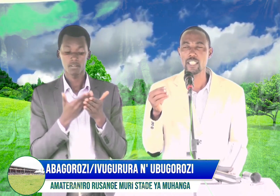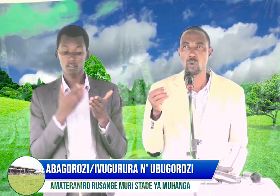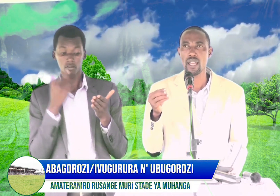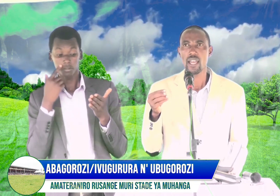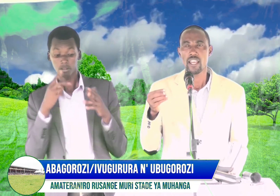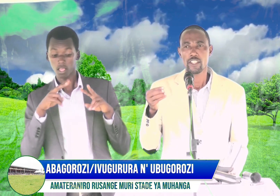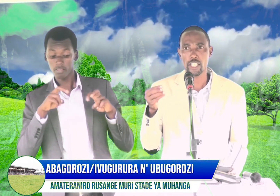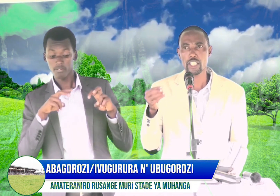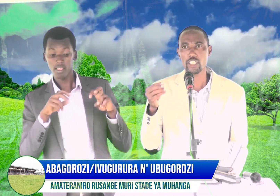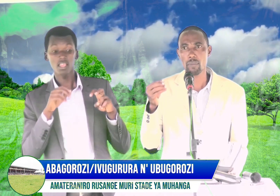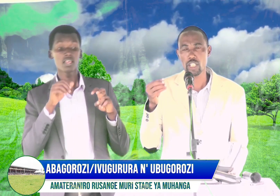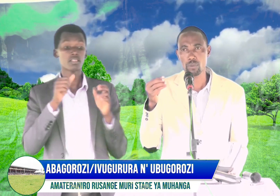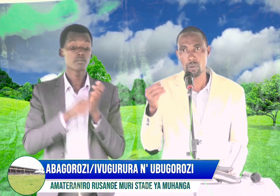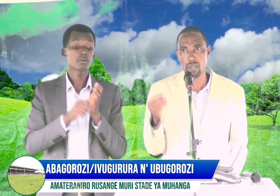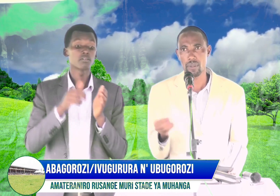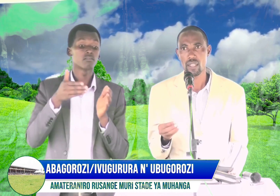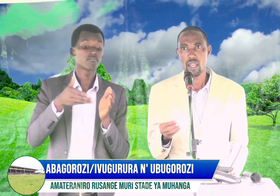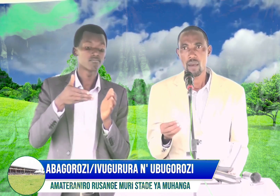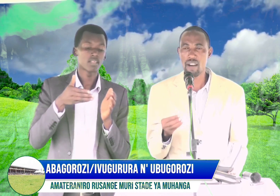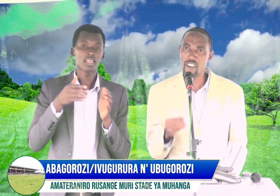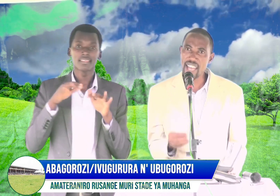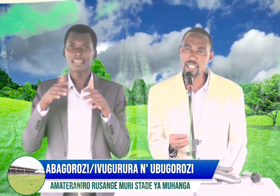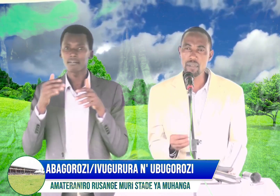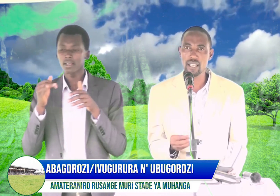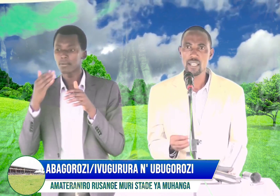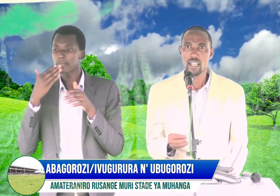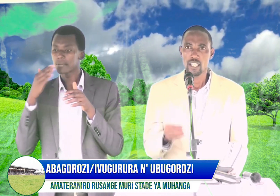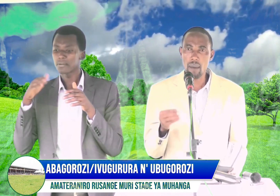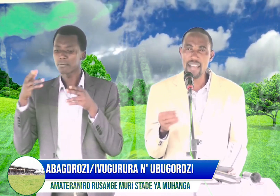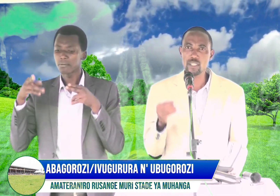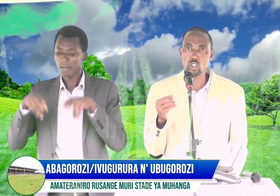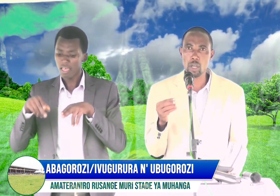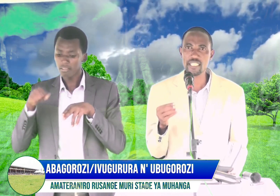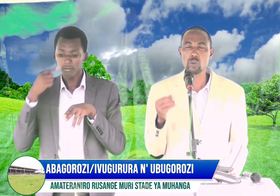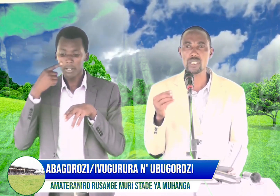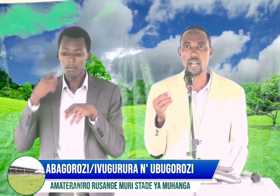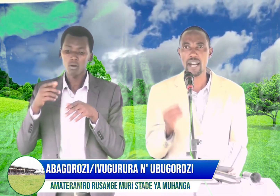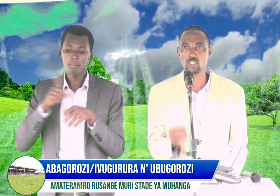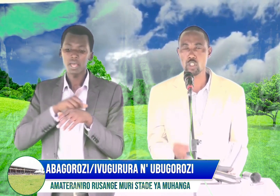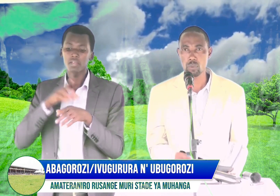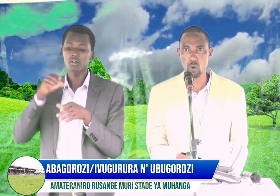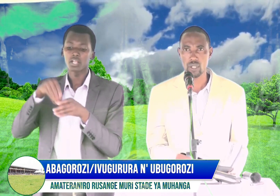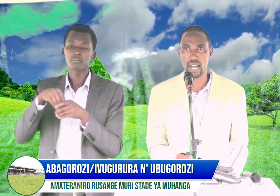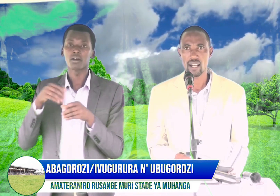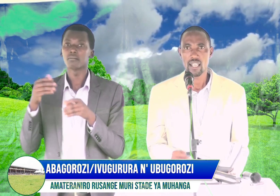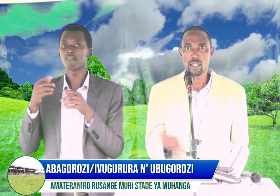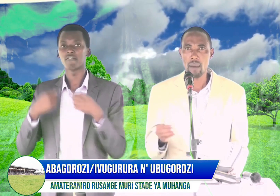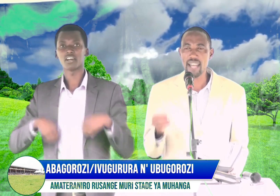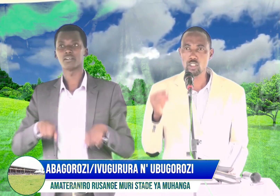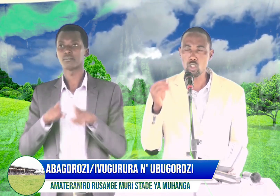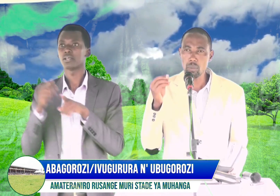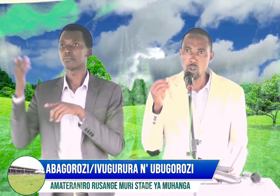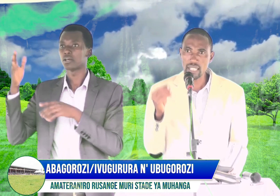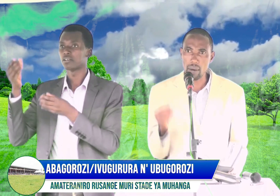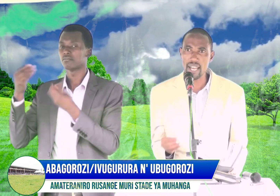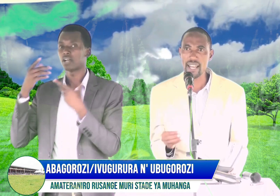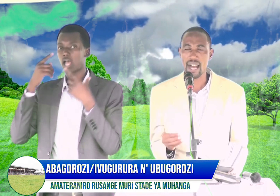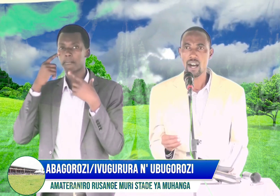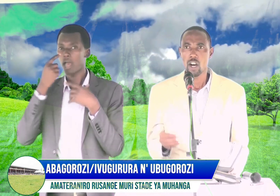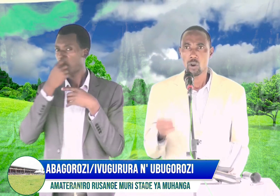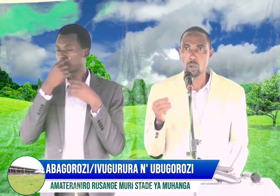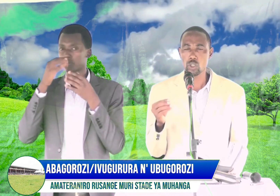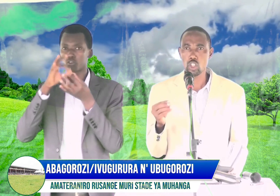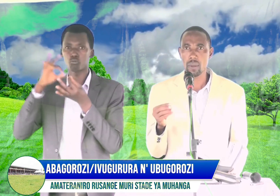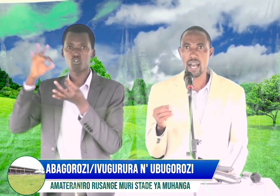nta mahirwe yihishe muri ibyo bibi bavandimwe Imana idushoboze kugira amaso y'umwuka Imana iduha umwuka